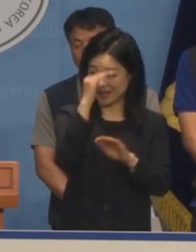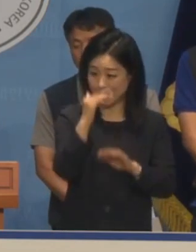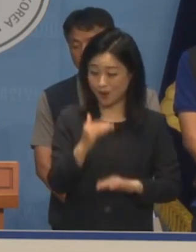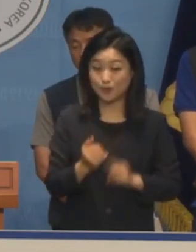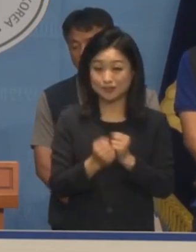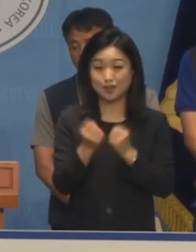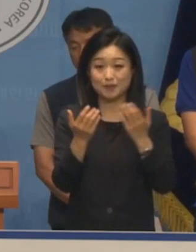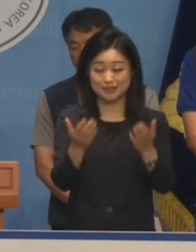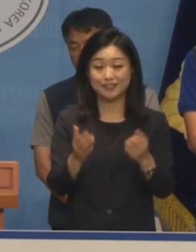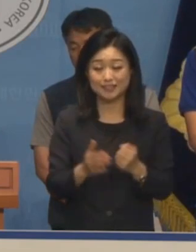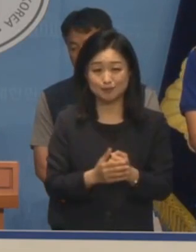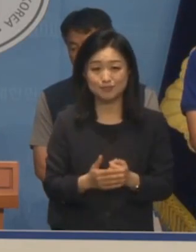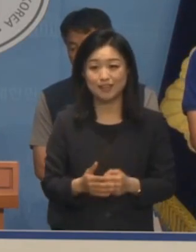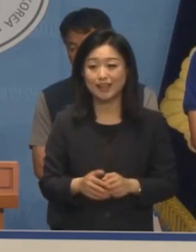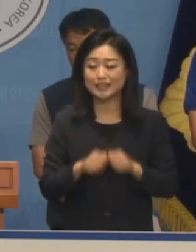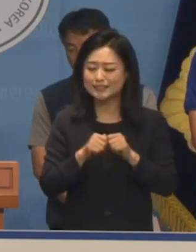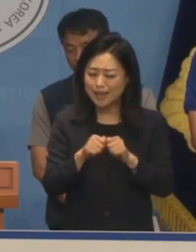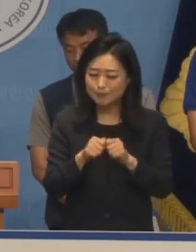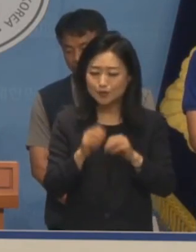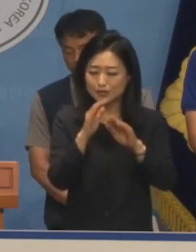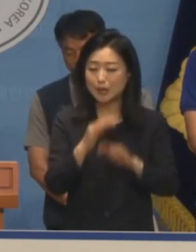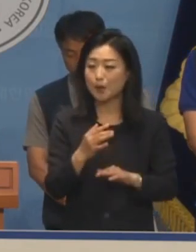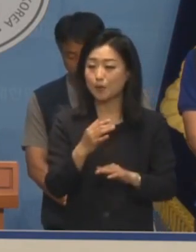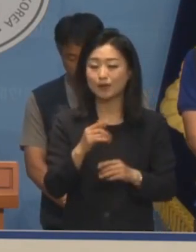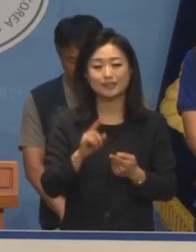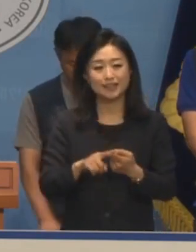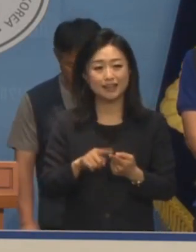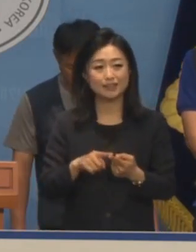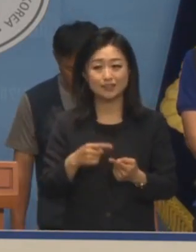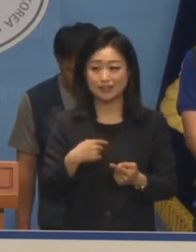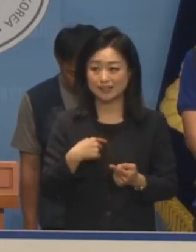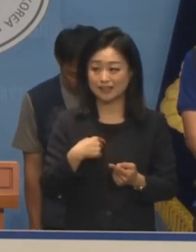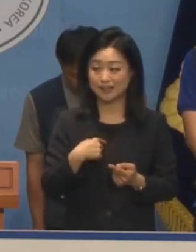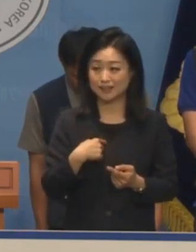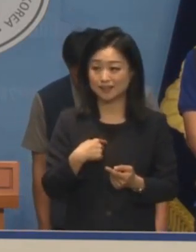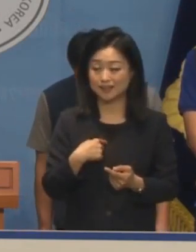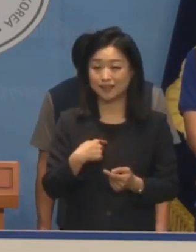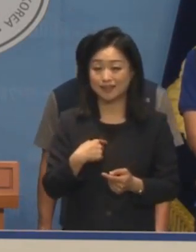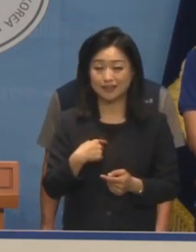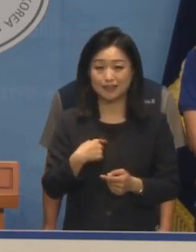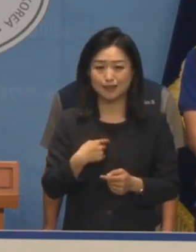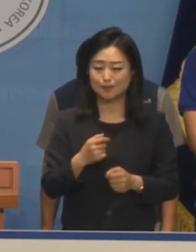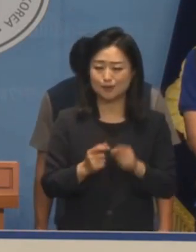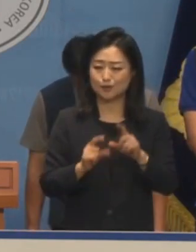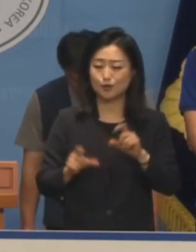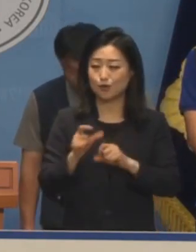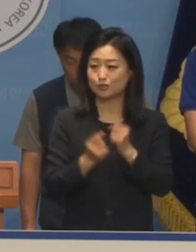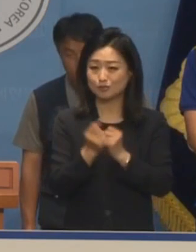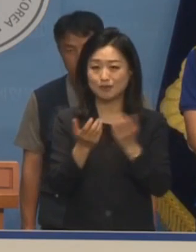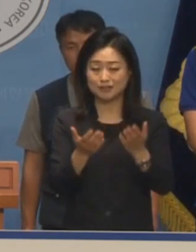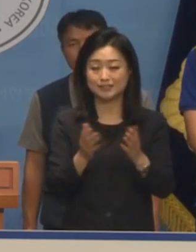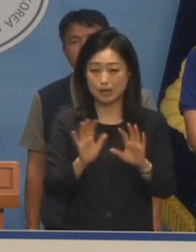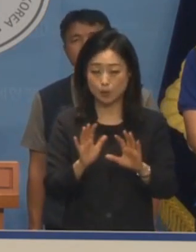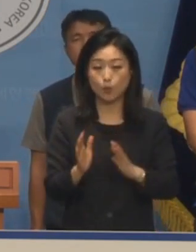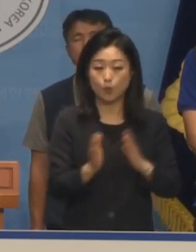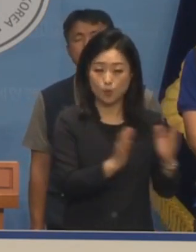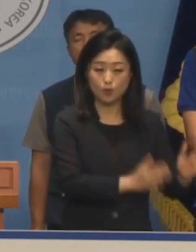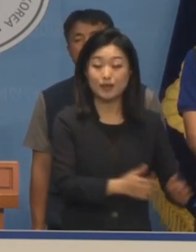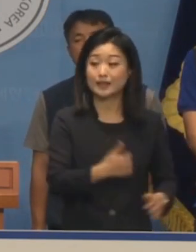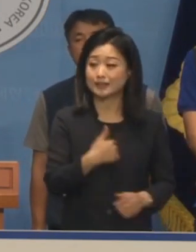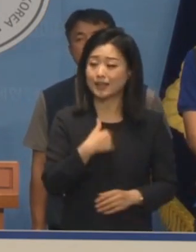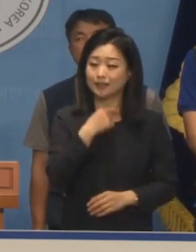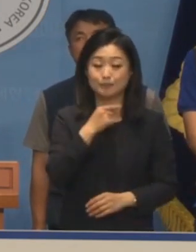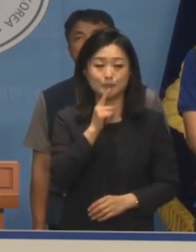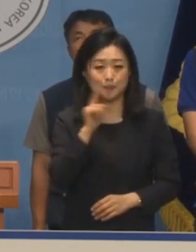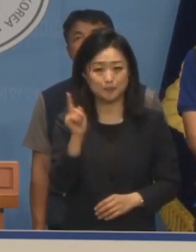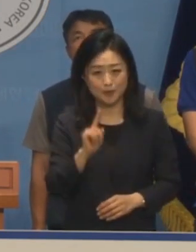말씀을 드릴 거니까 세부적인 내용에 대해서는 어 회견문 발언으로 들으시면 될 것 같습니다 저는 한 말씀만